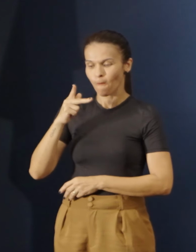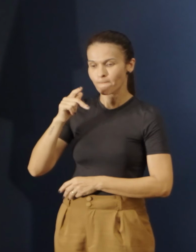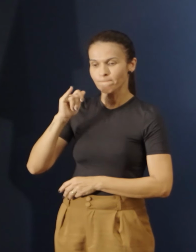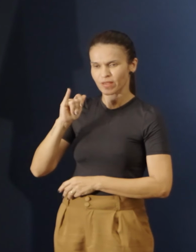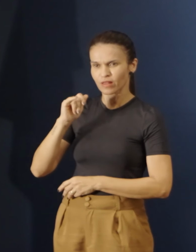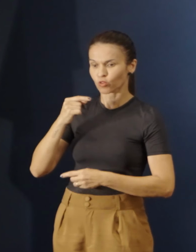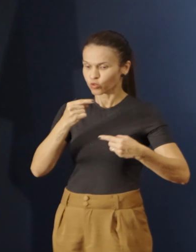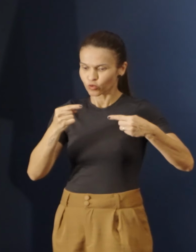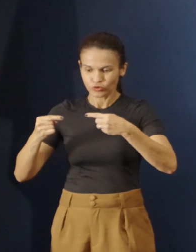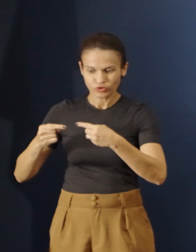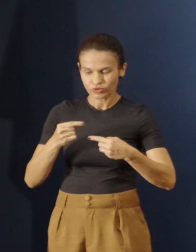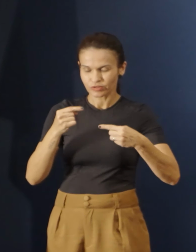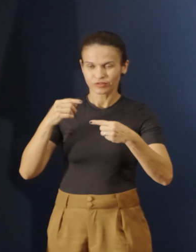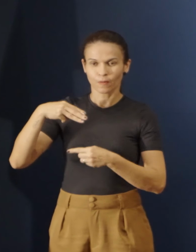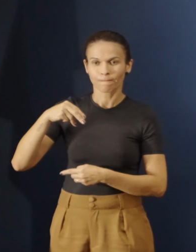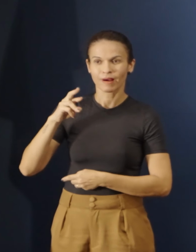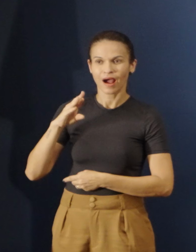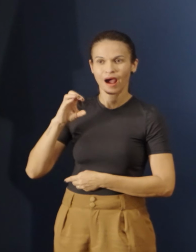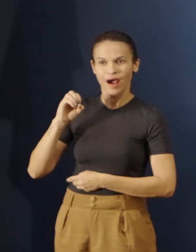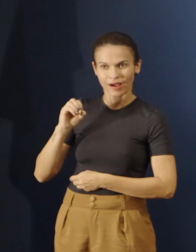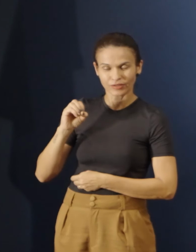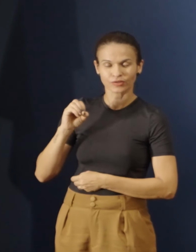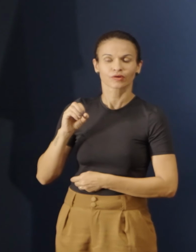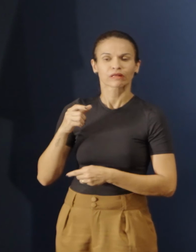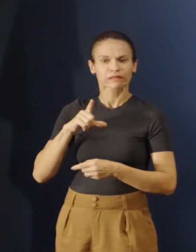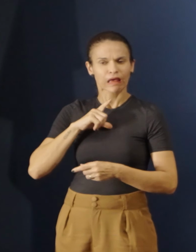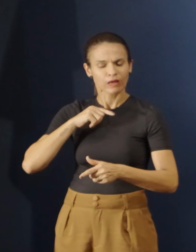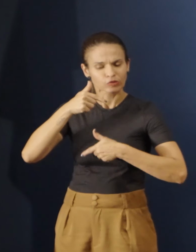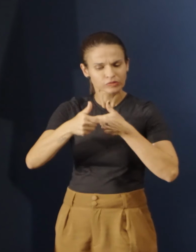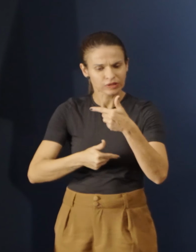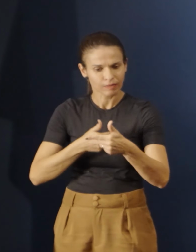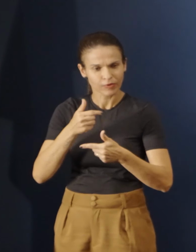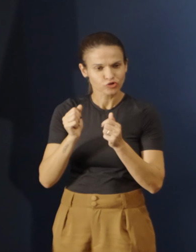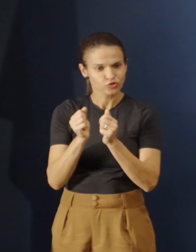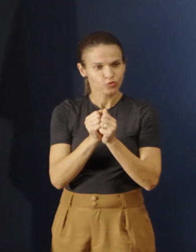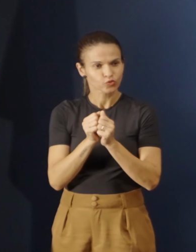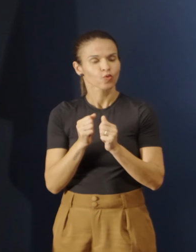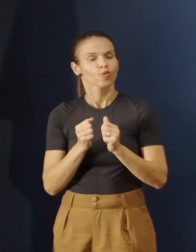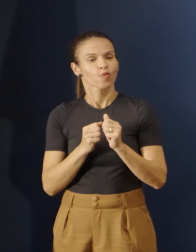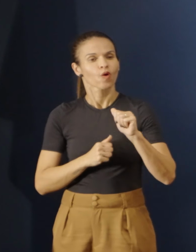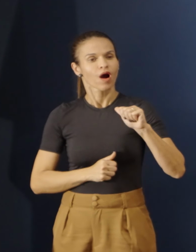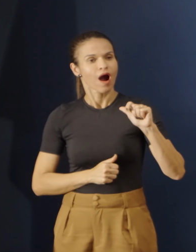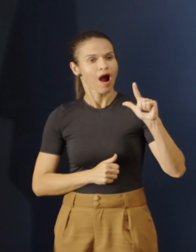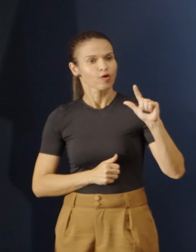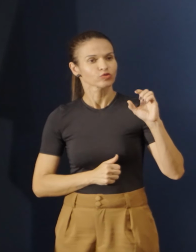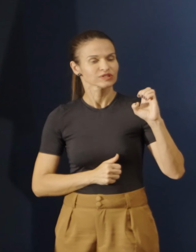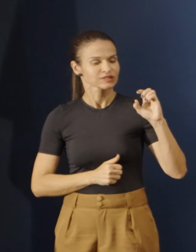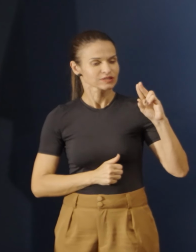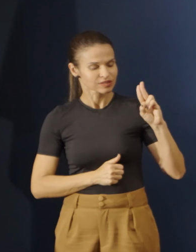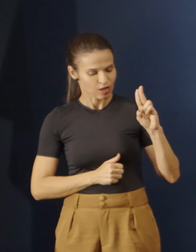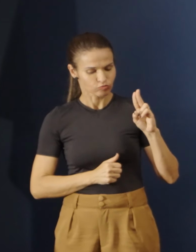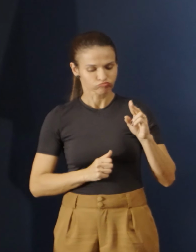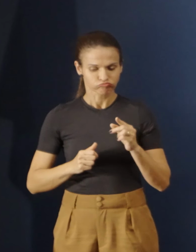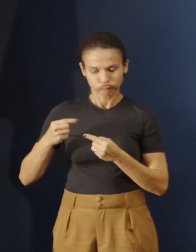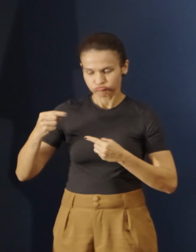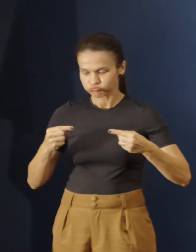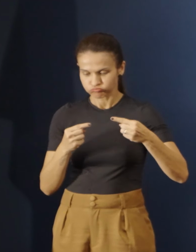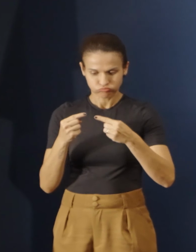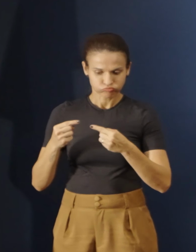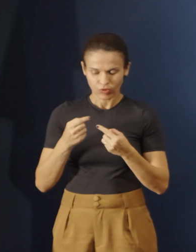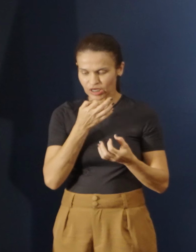Isso é discutido pelo Mário de Andrade em algumas cartas, e também tem todo um trabalho dele com o Alceu, e de discussão de Alceu como crítico literário, que